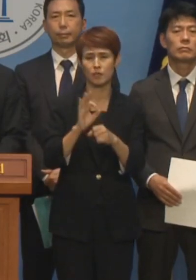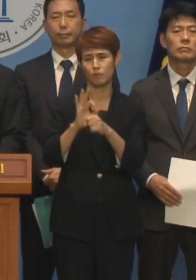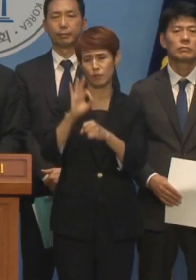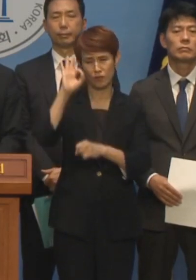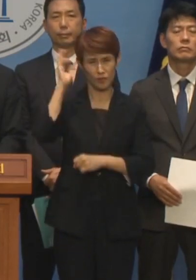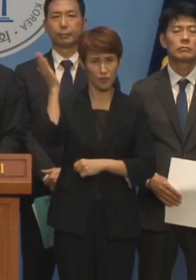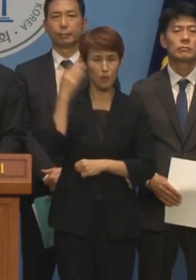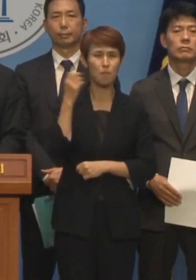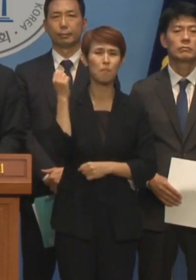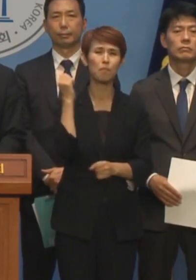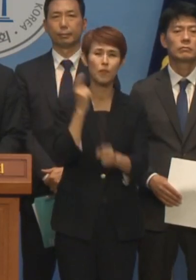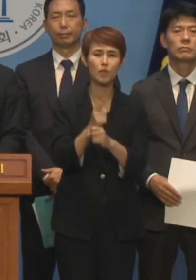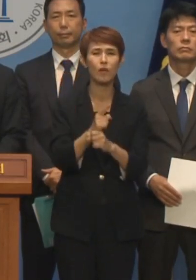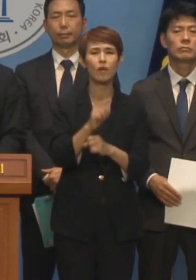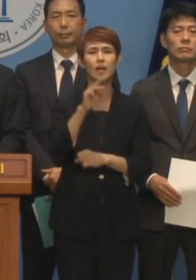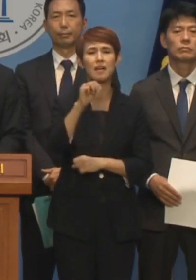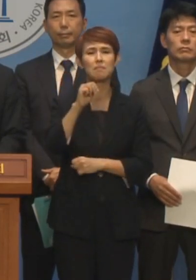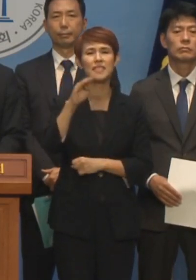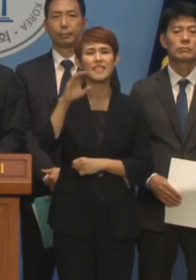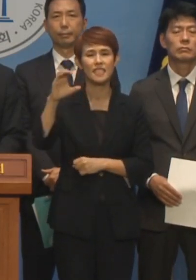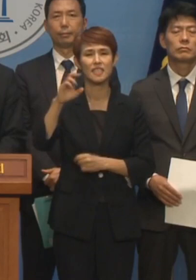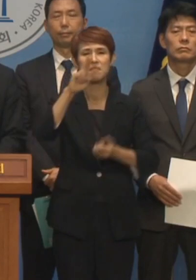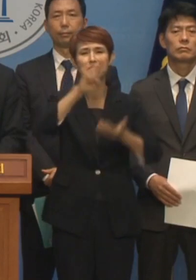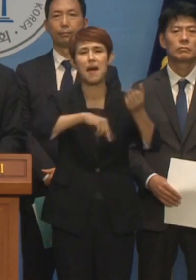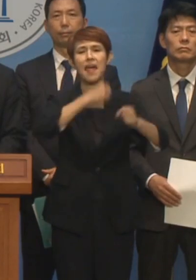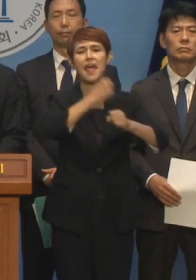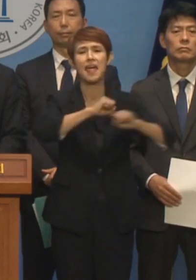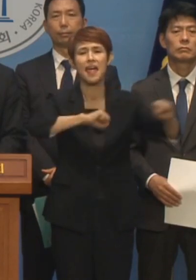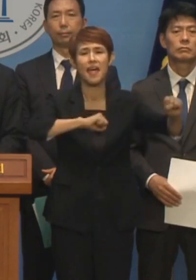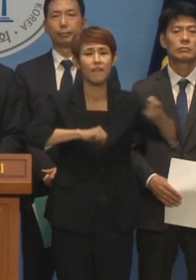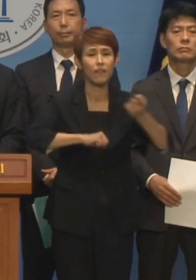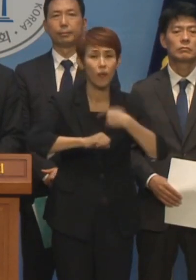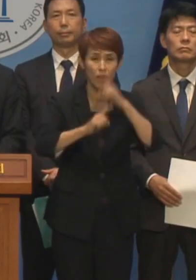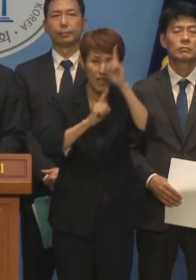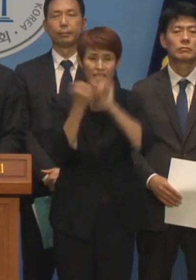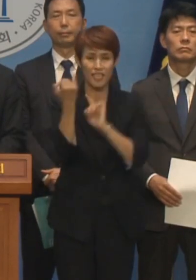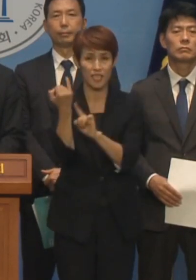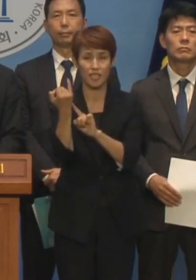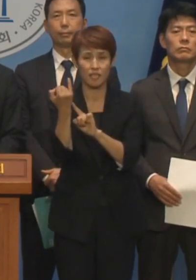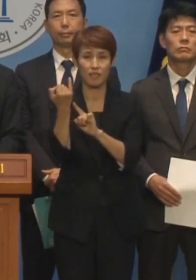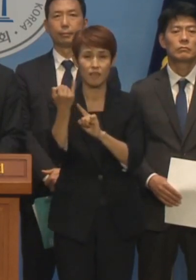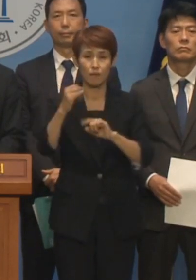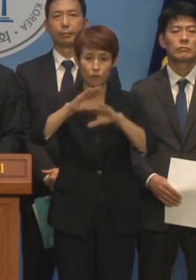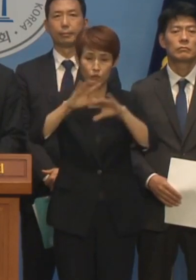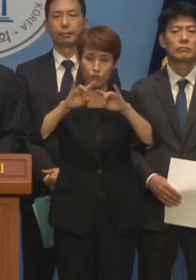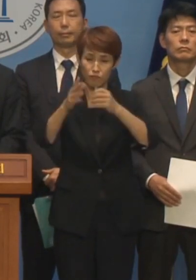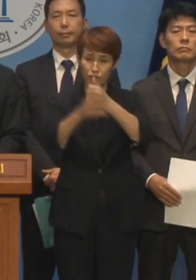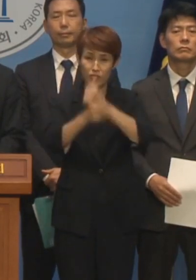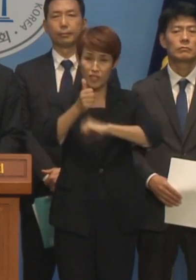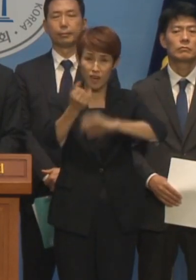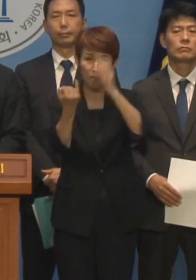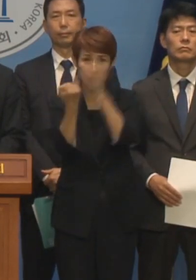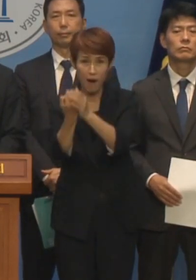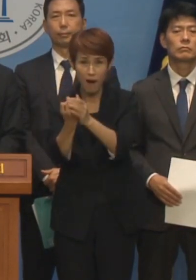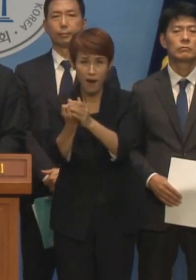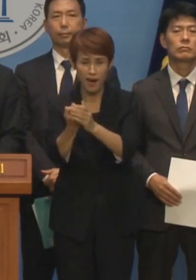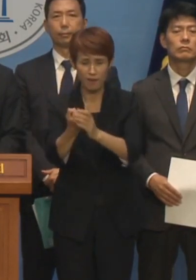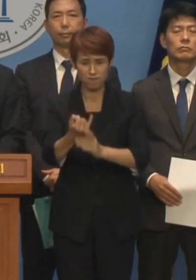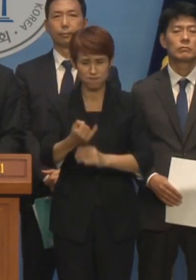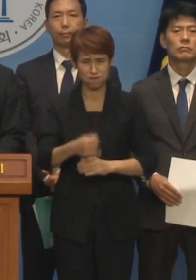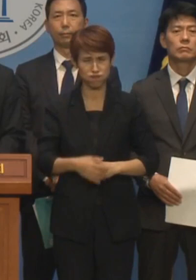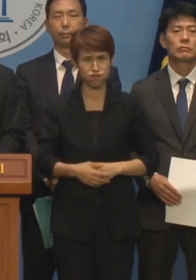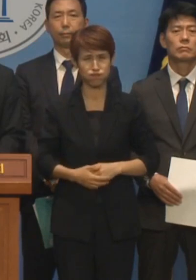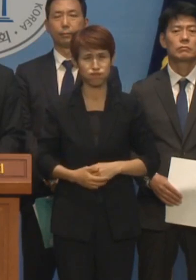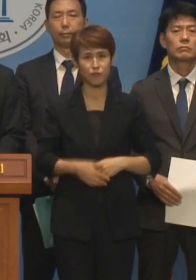MBC를 팔아치우겠다는 비밀 회동을 했던 자를 그 자리에 앉히겠다는 것, 이건 윤석열